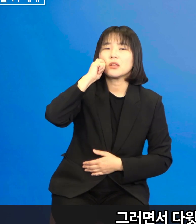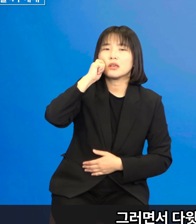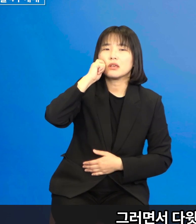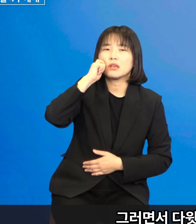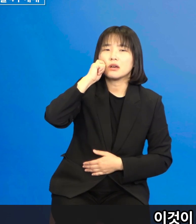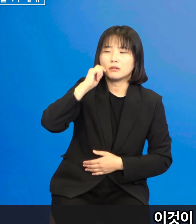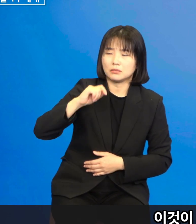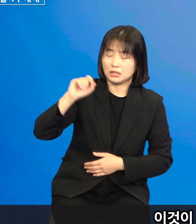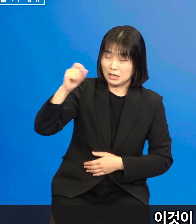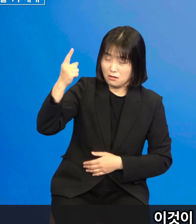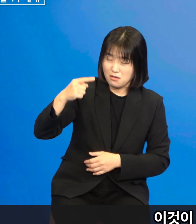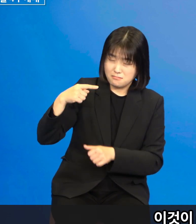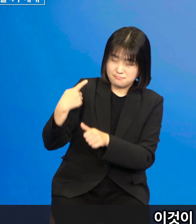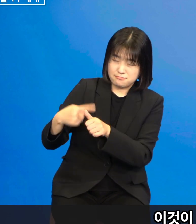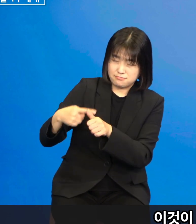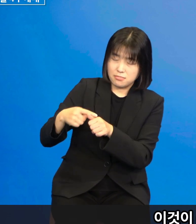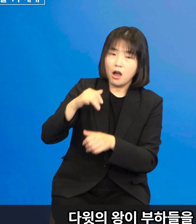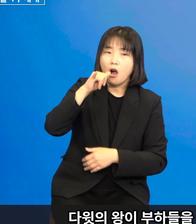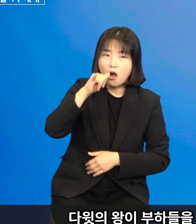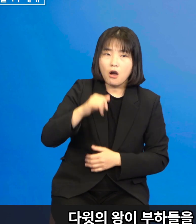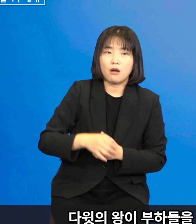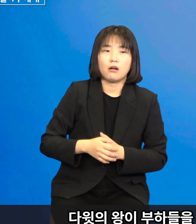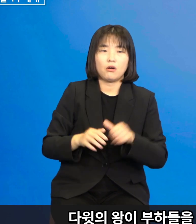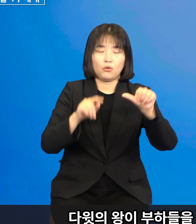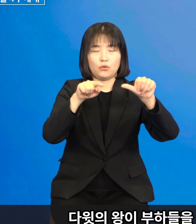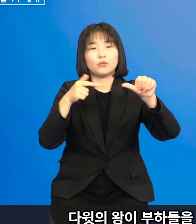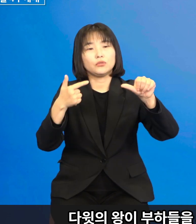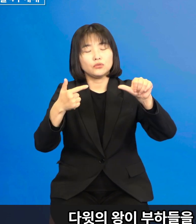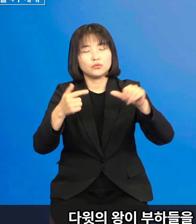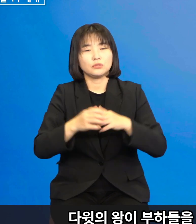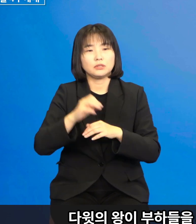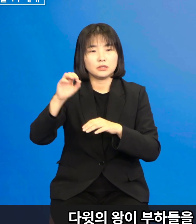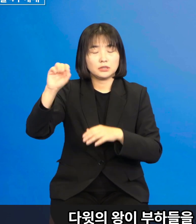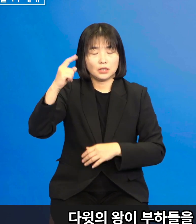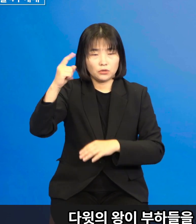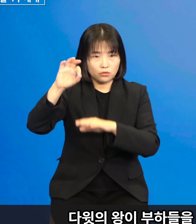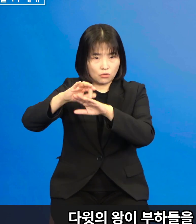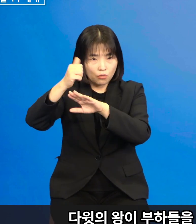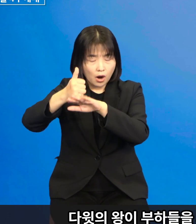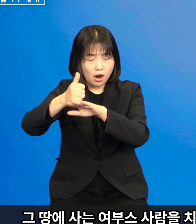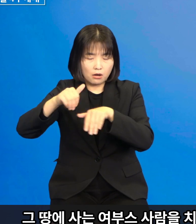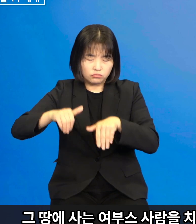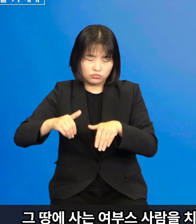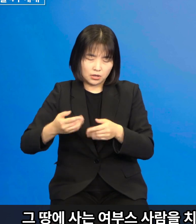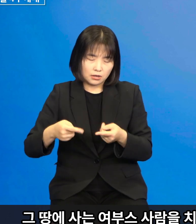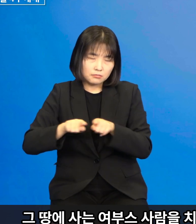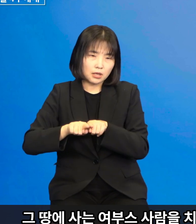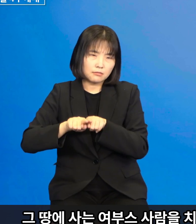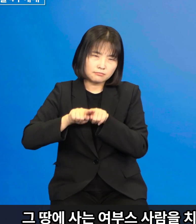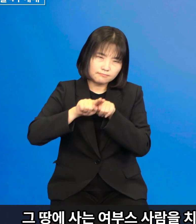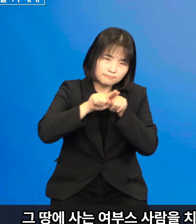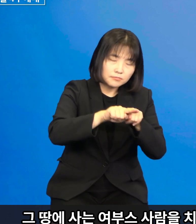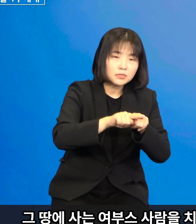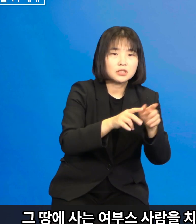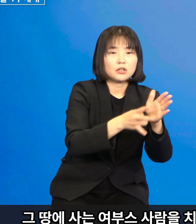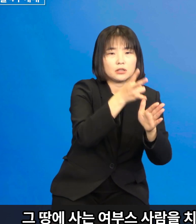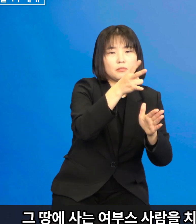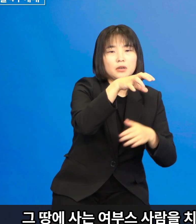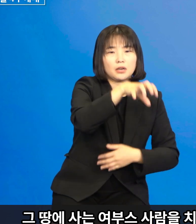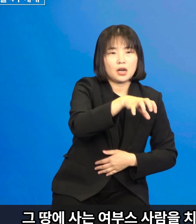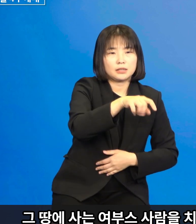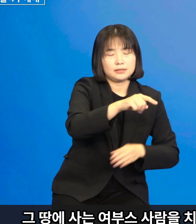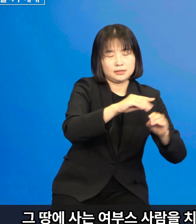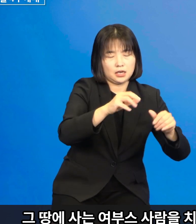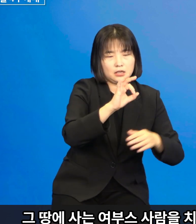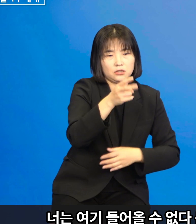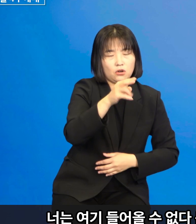막 조롱을 합니다. 이것이 6절에 나와요. 다윗 왕이 부하들을 거느리고 예루살렘으로 가서 그 땅에 사는 여부 사람을 치려고 하니 그들이